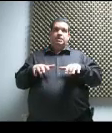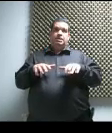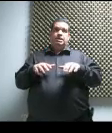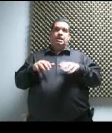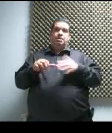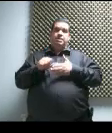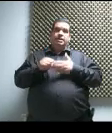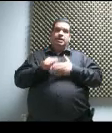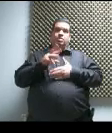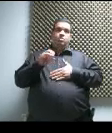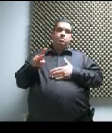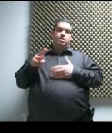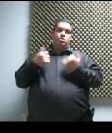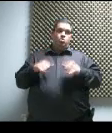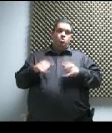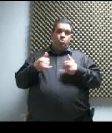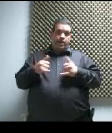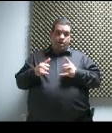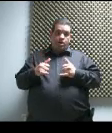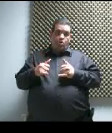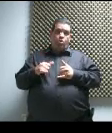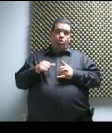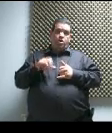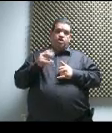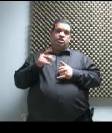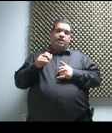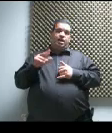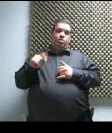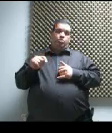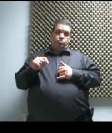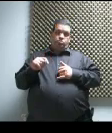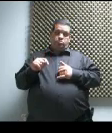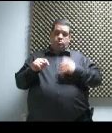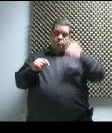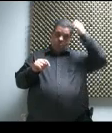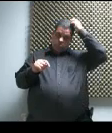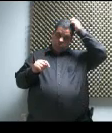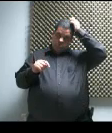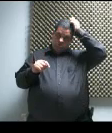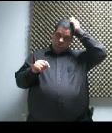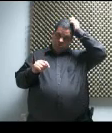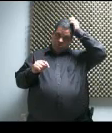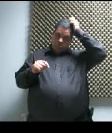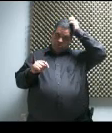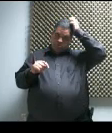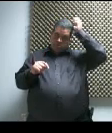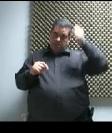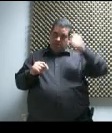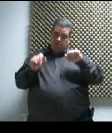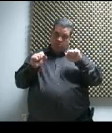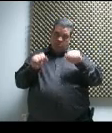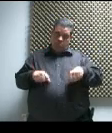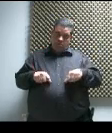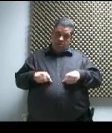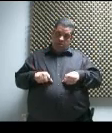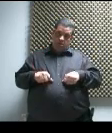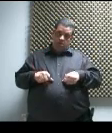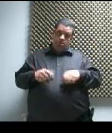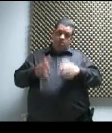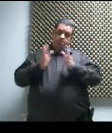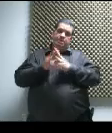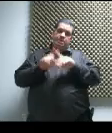Checkout hay un jueguito que es como un Java de eso, que tú puedes... te pide